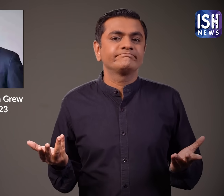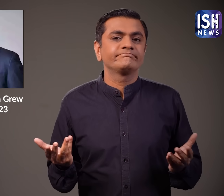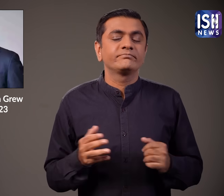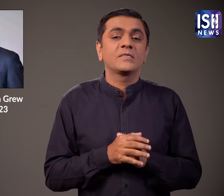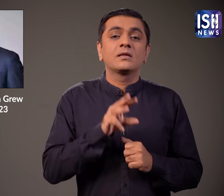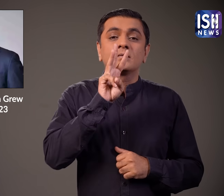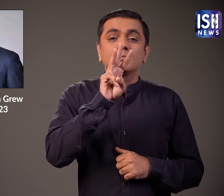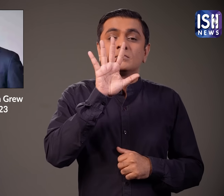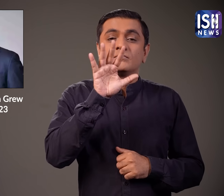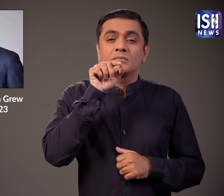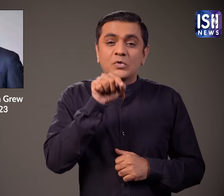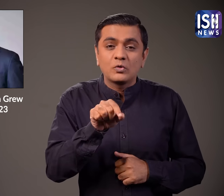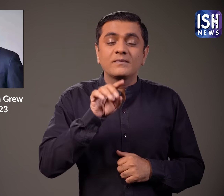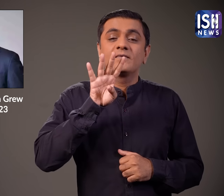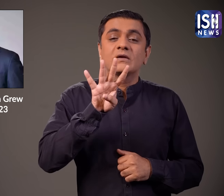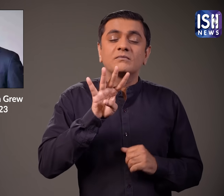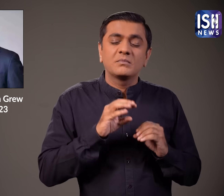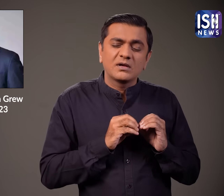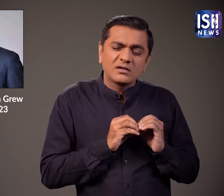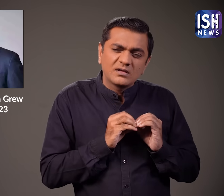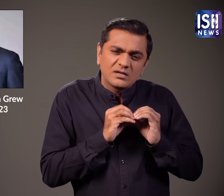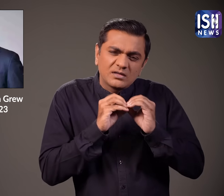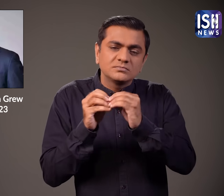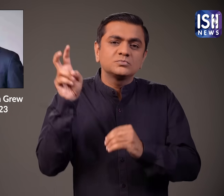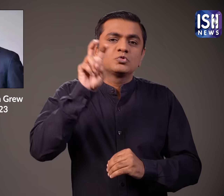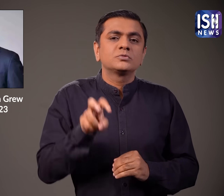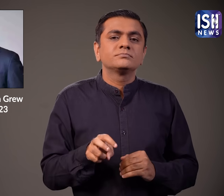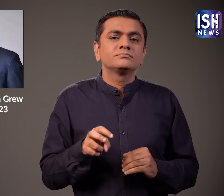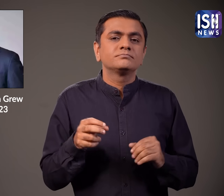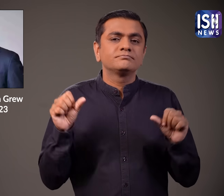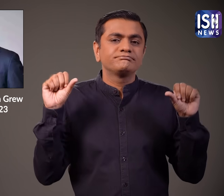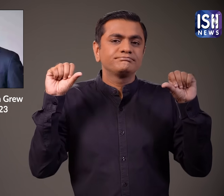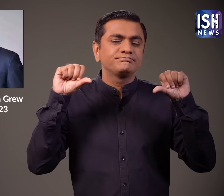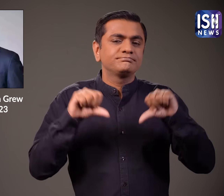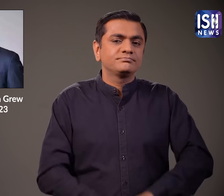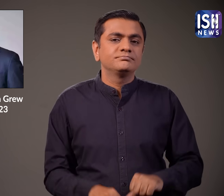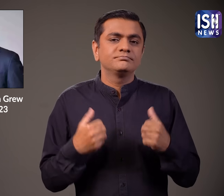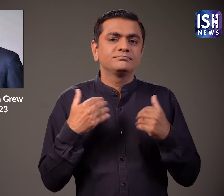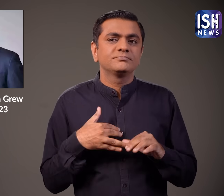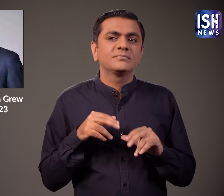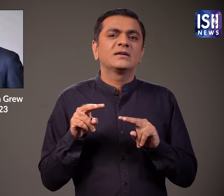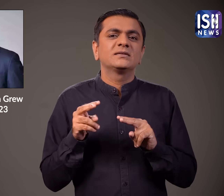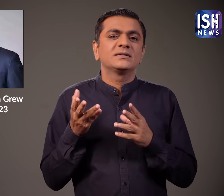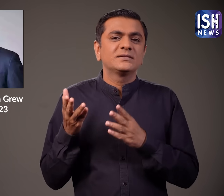किया अडानी की संपती में 35.4 अरब डॉलर की शुद्ध गिरावट आई